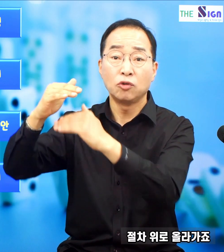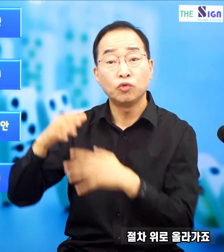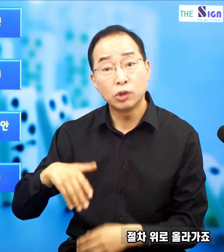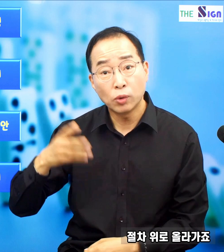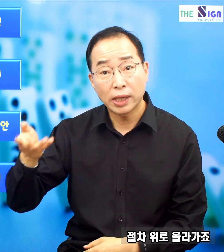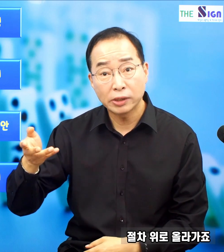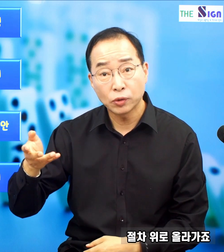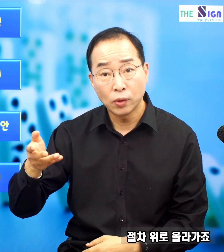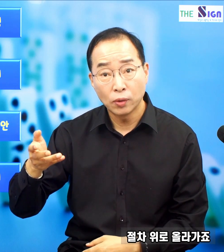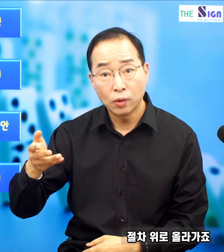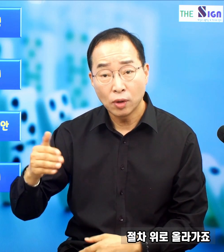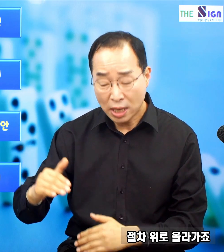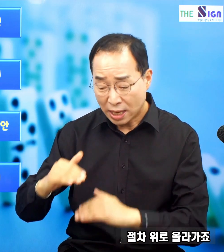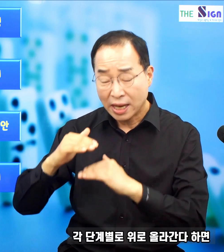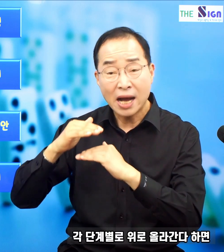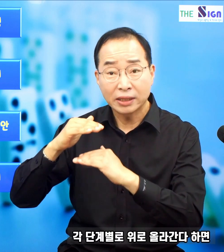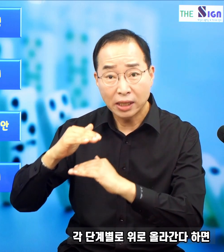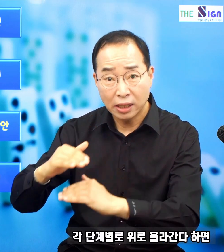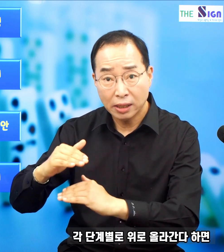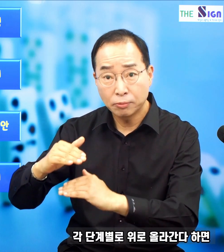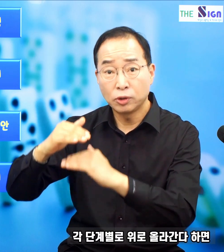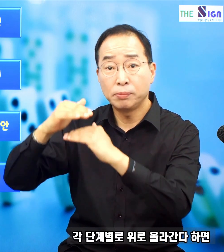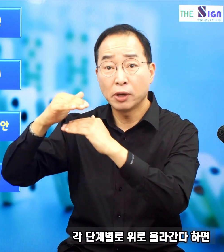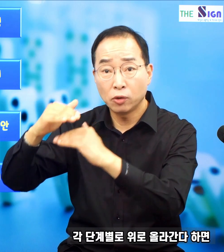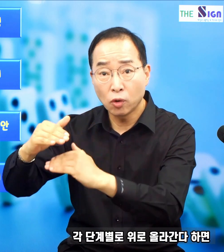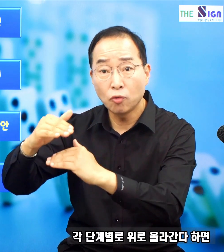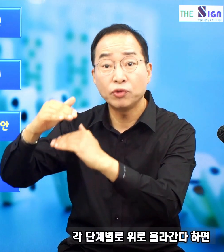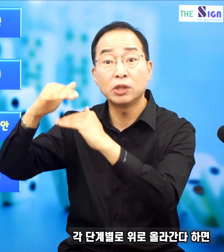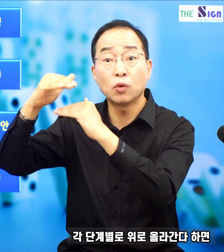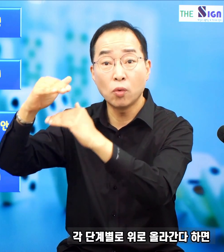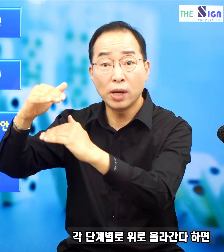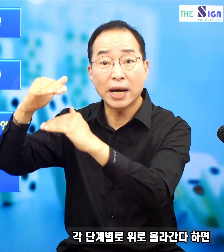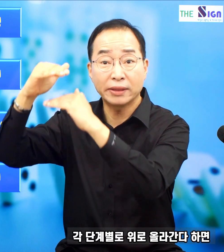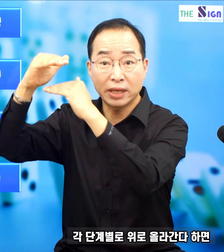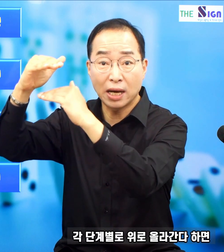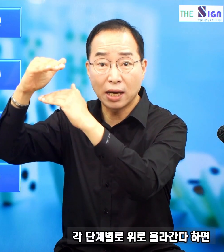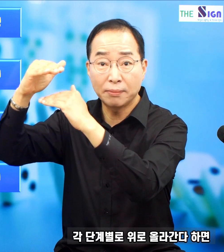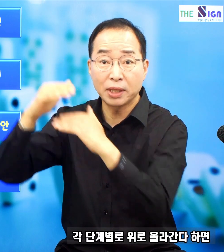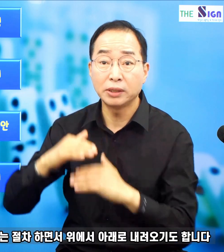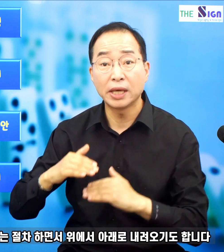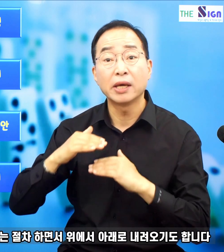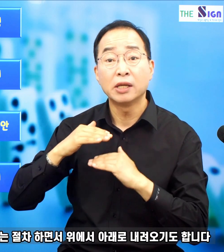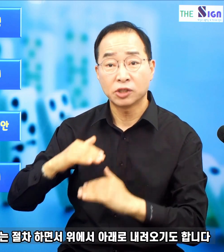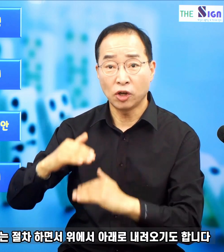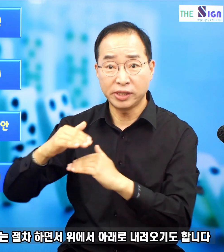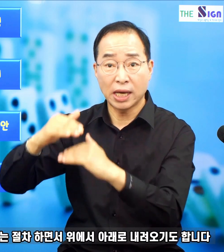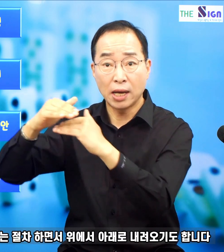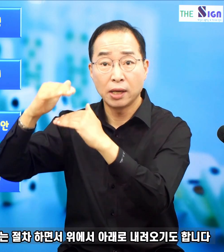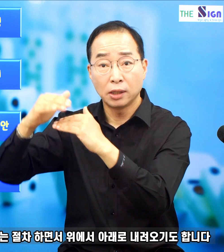위로 올라가죠. 각 단계별로 위로 올라간다 하면은 이게 절차.